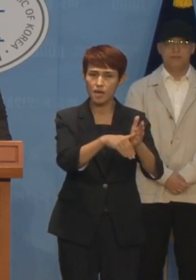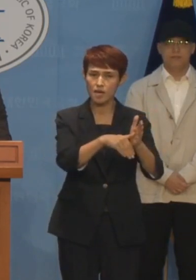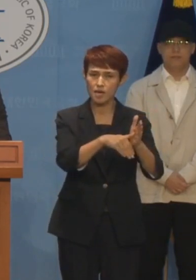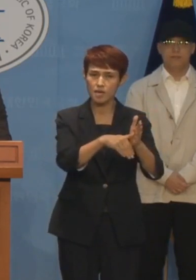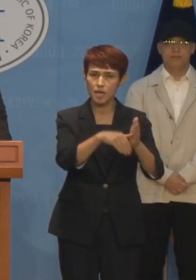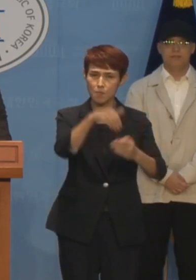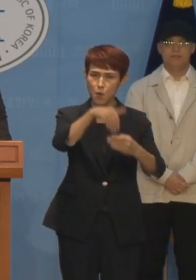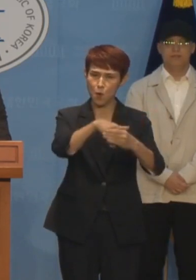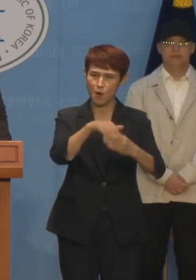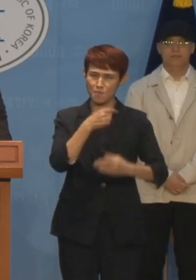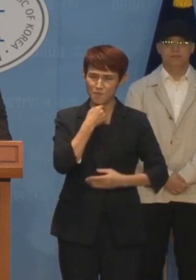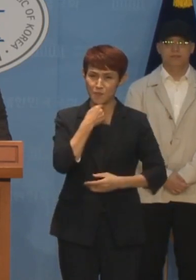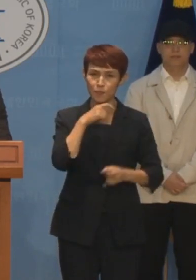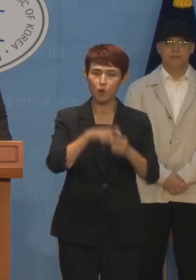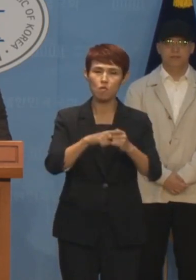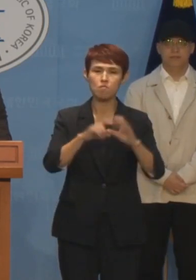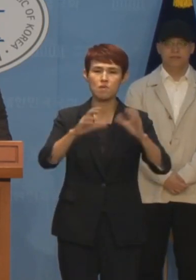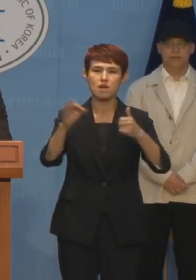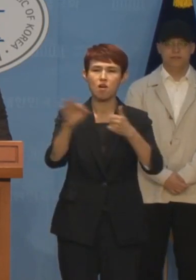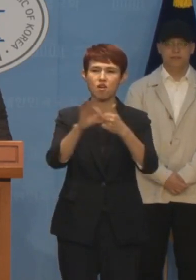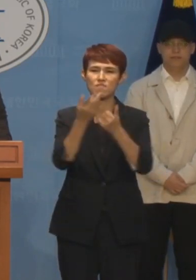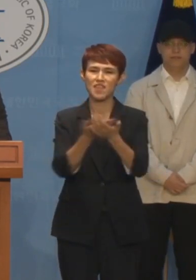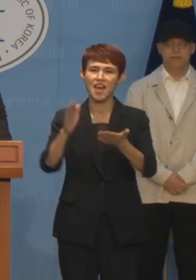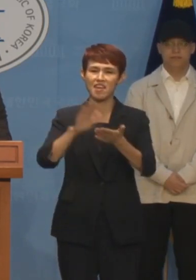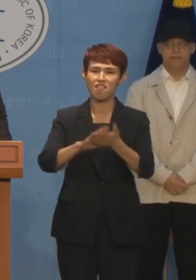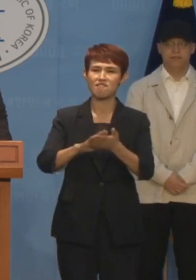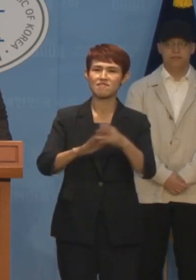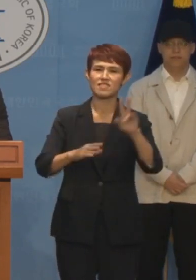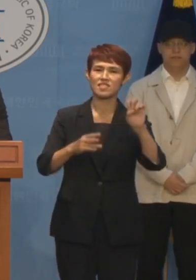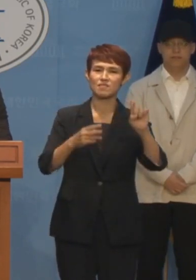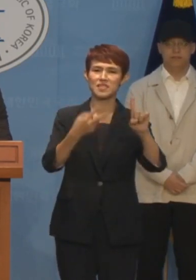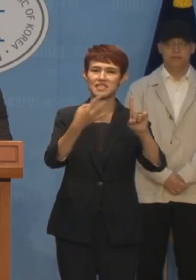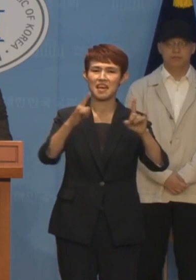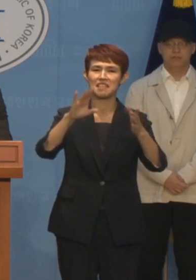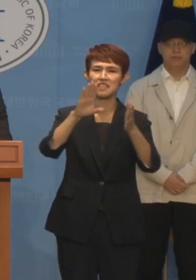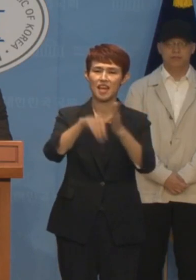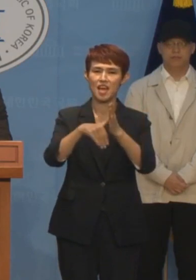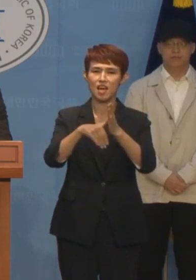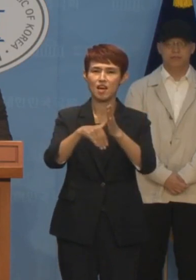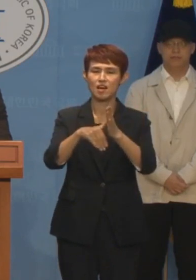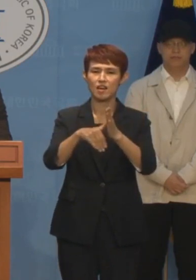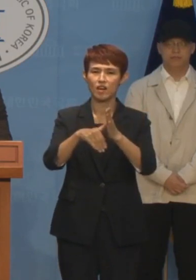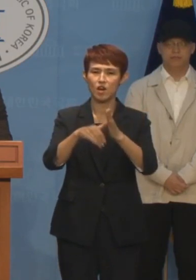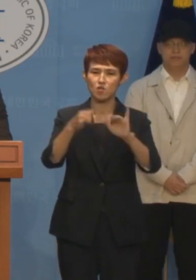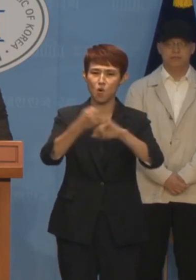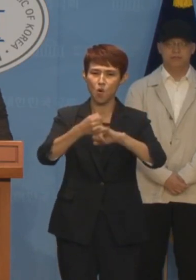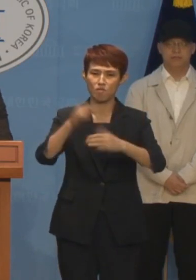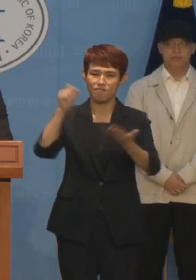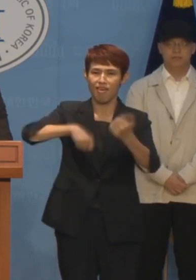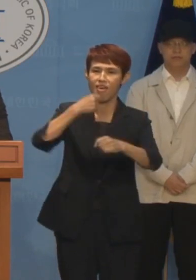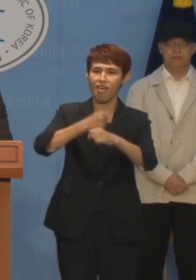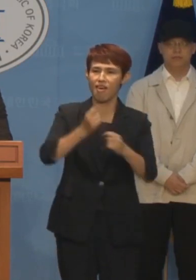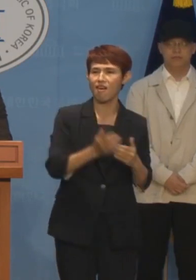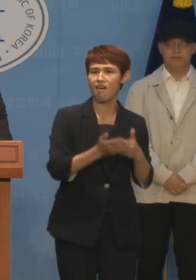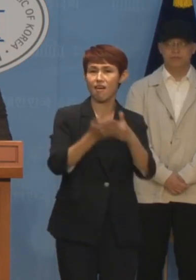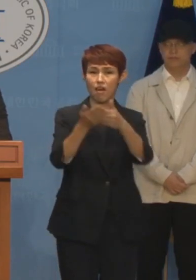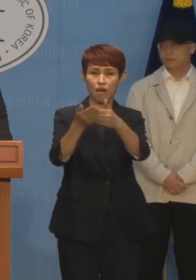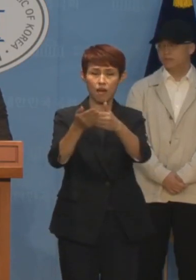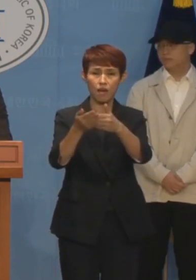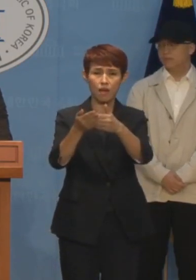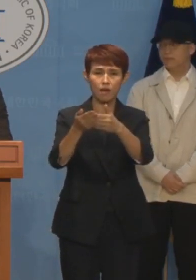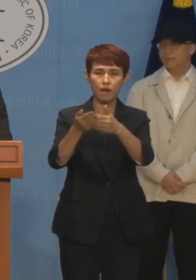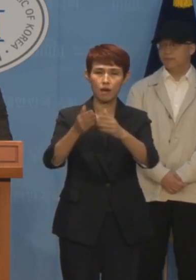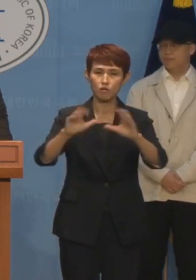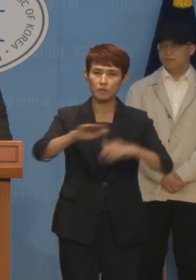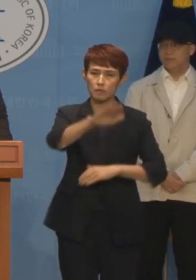더 얻어보려 연금개혁을 21대 국회에서 반드시 마무리 짓겠다는 해괴망측한 언론 플레이를 통해